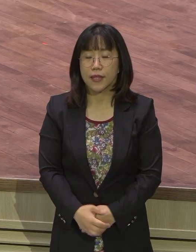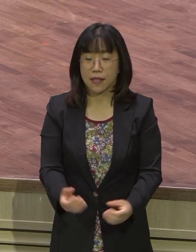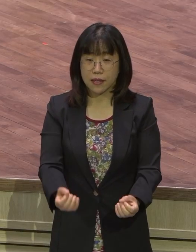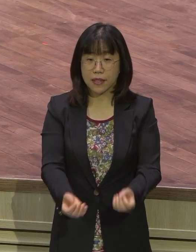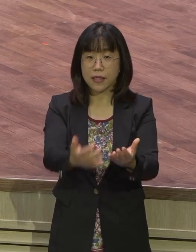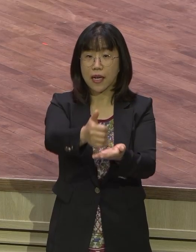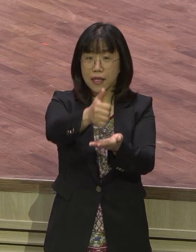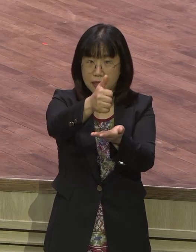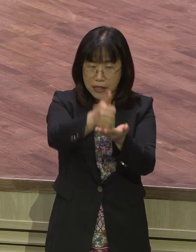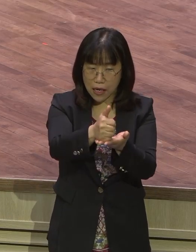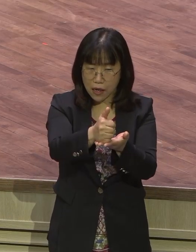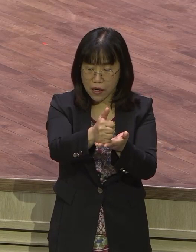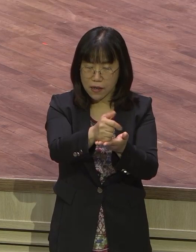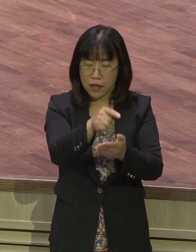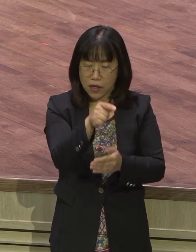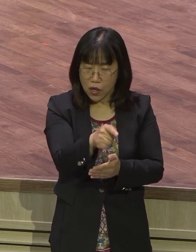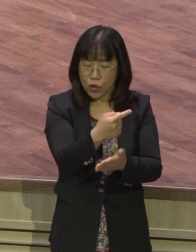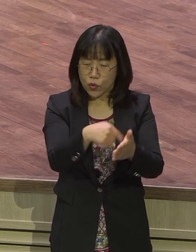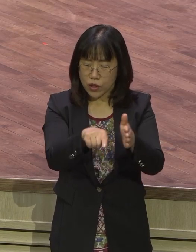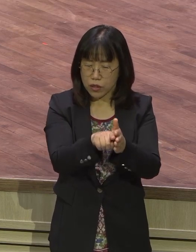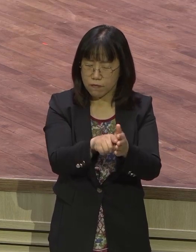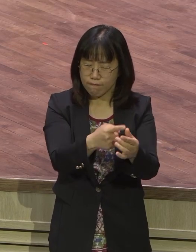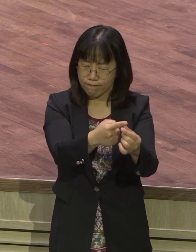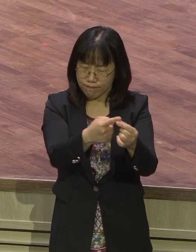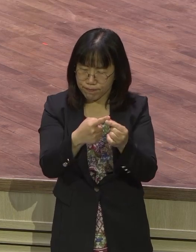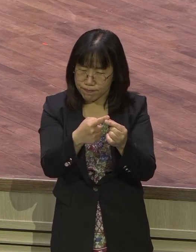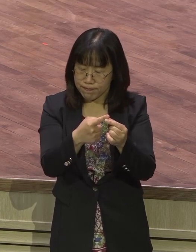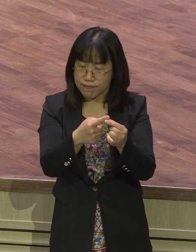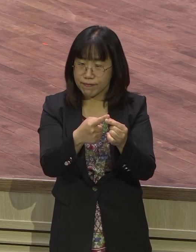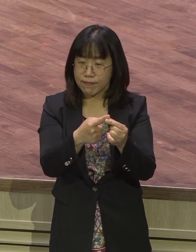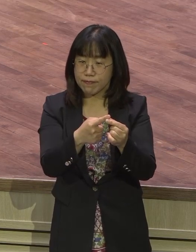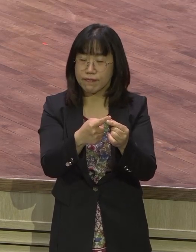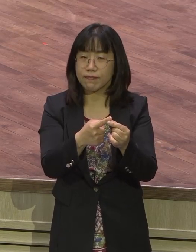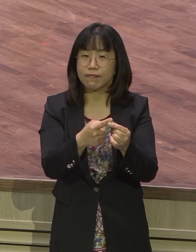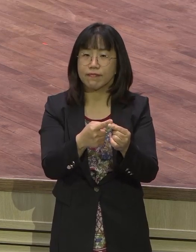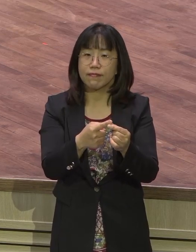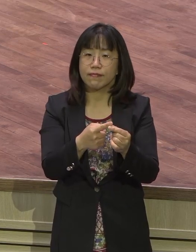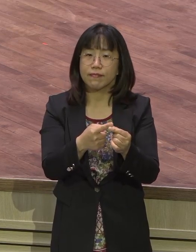제사장으로 사명을 감당하기 위해서 제일 먼저 해야 될 것이 바로